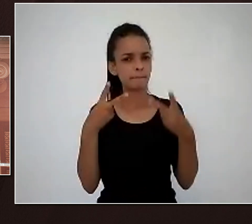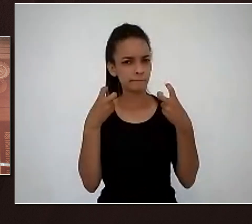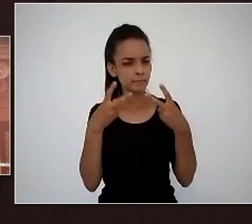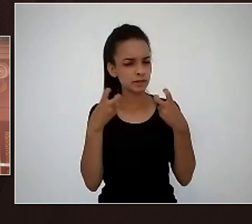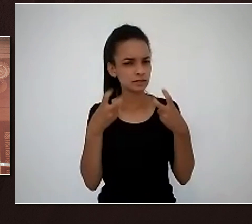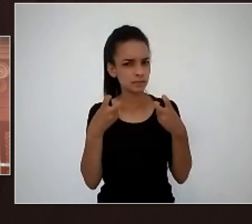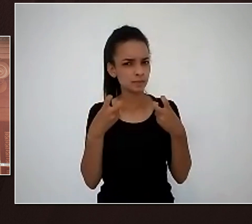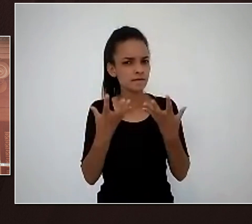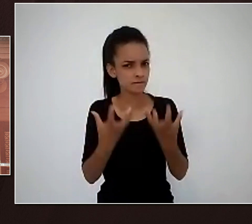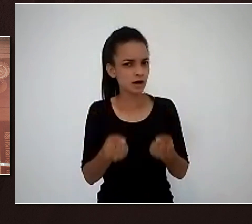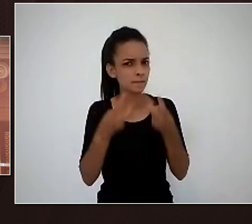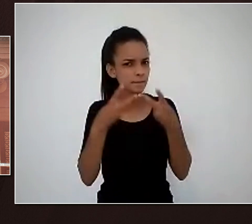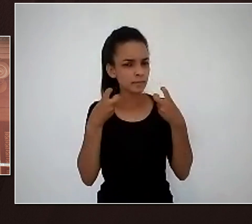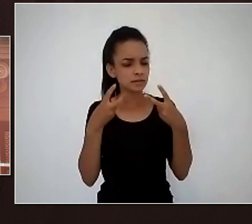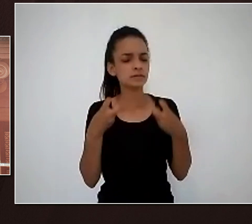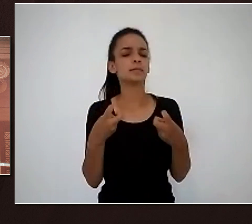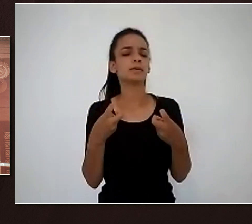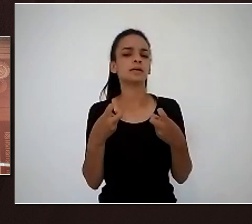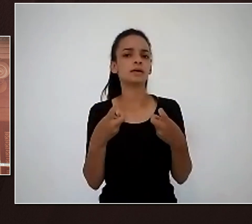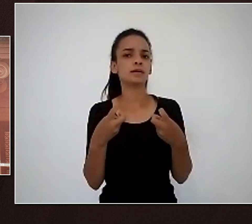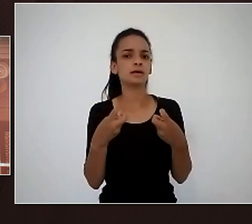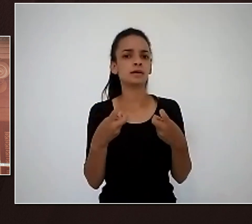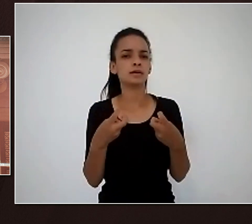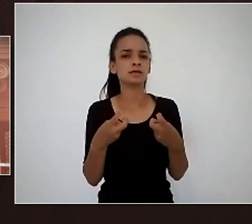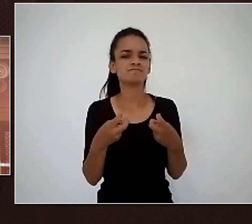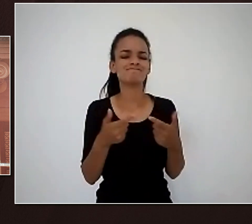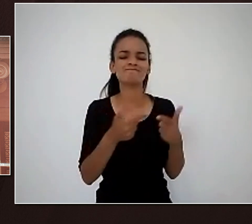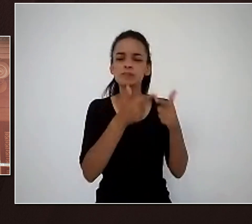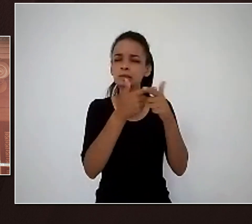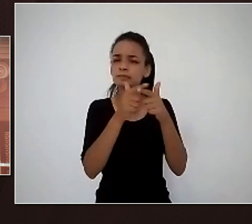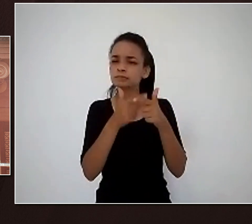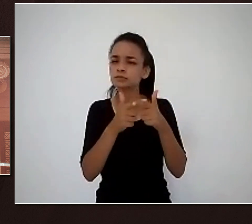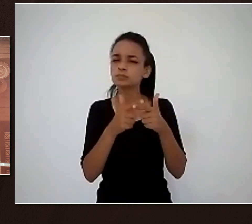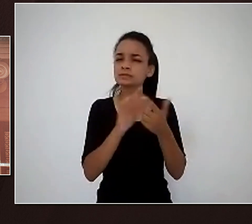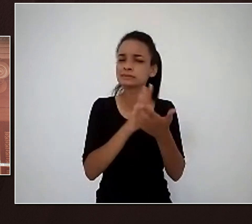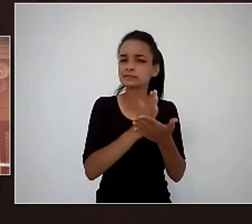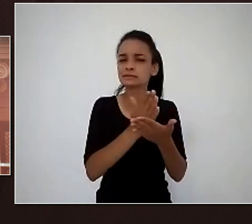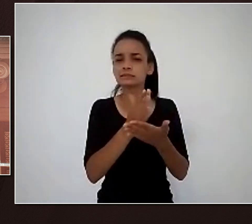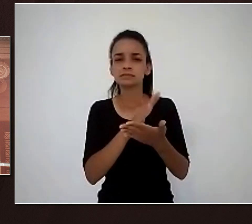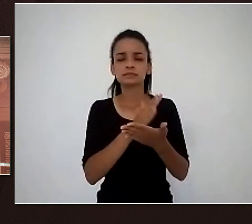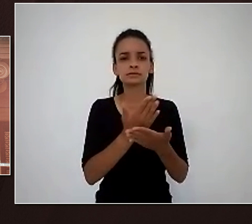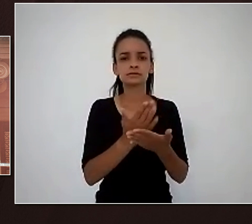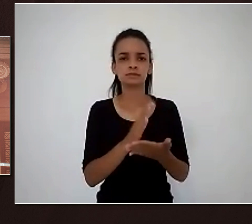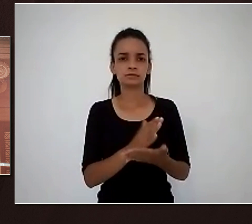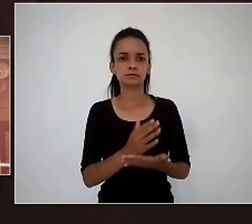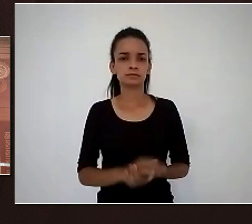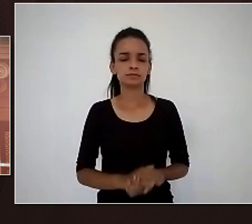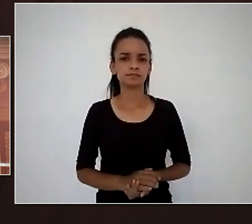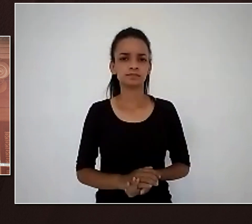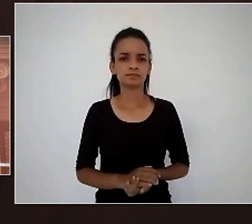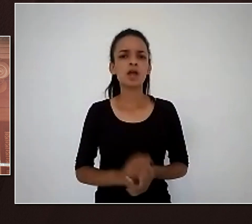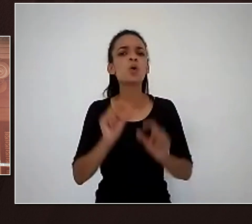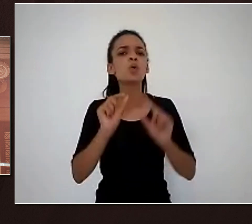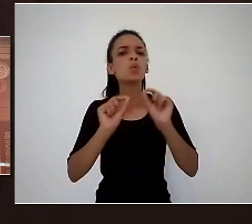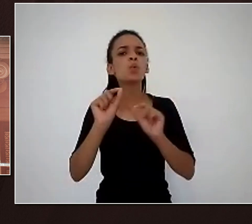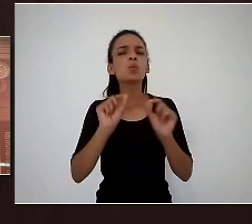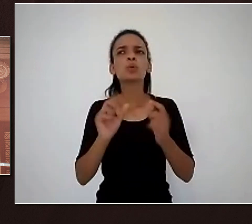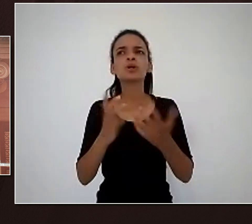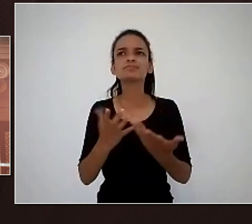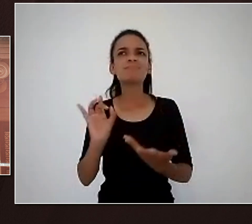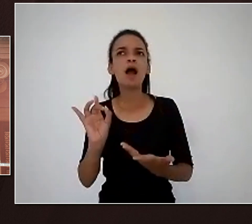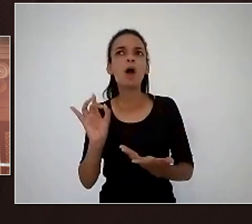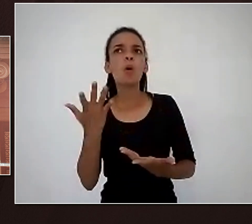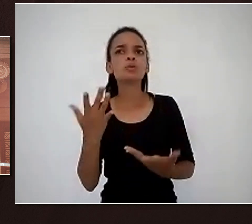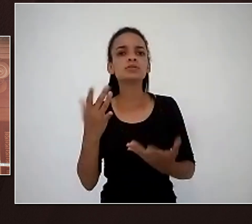identificar alguns problemas, né? Quais são os problemas? O que é que fez com que isso fosse, né, a fonte